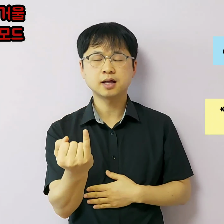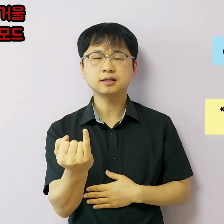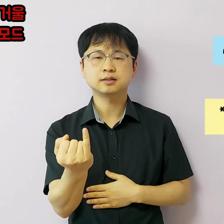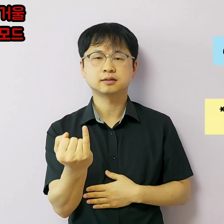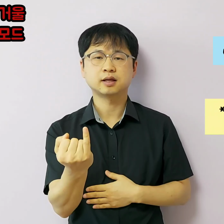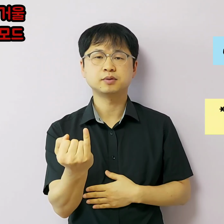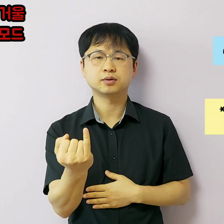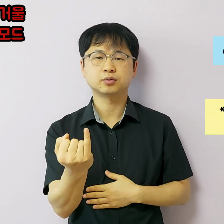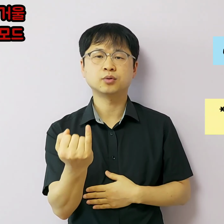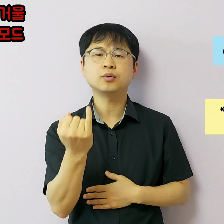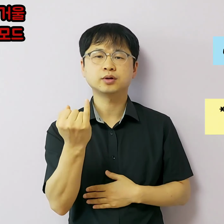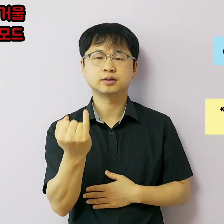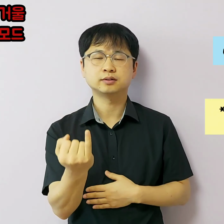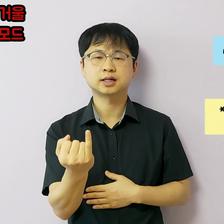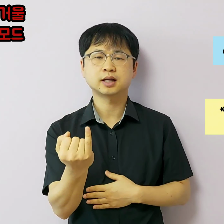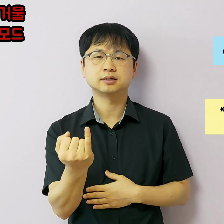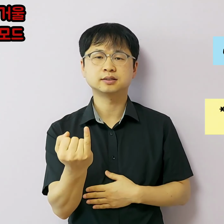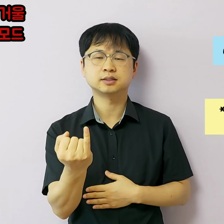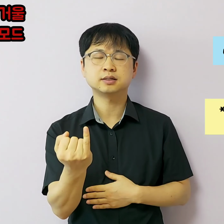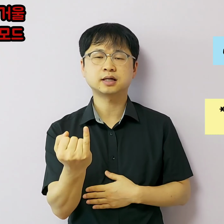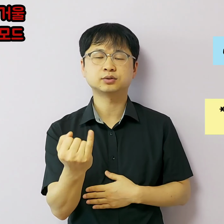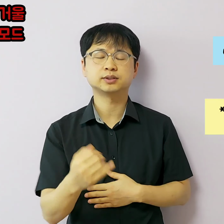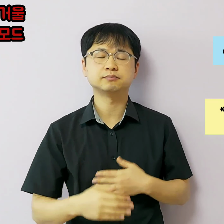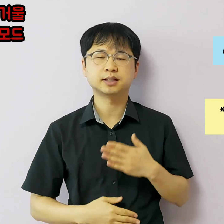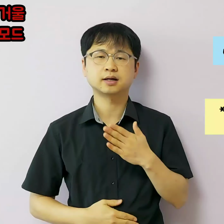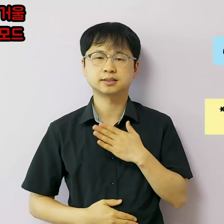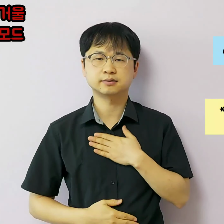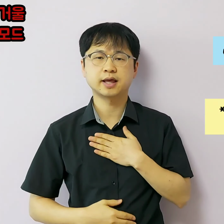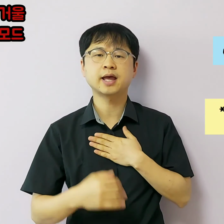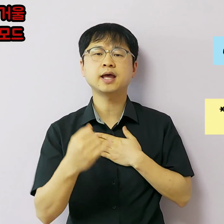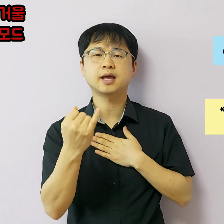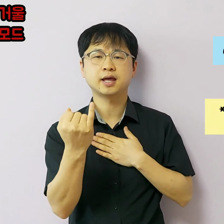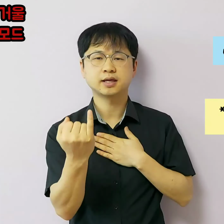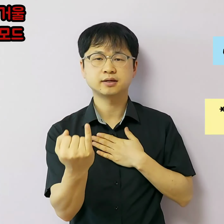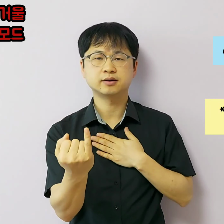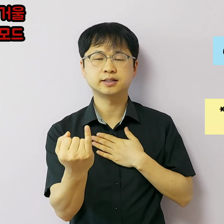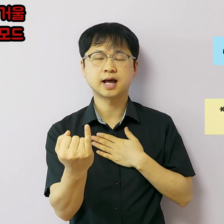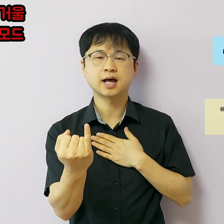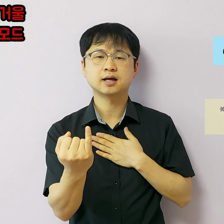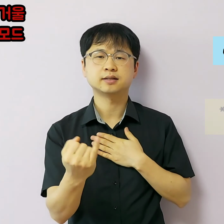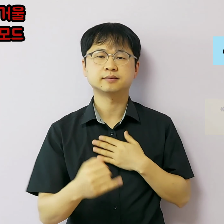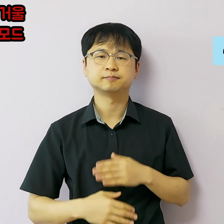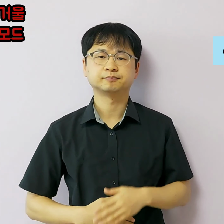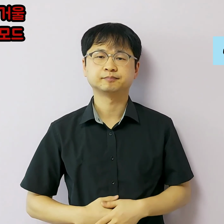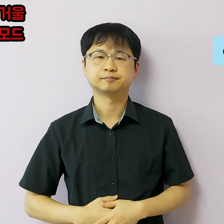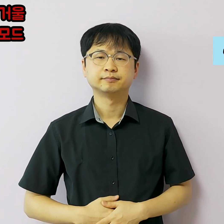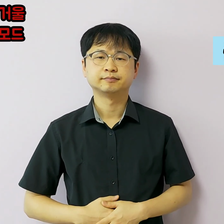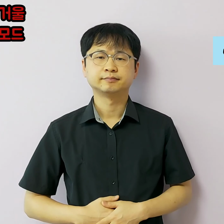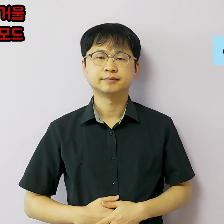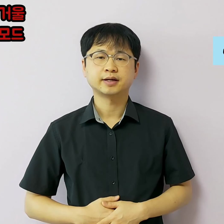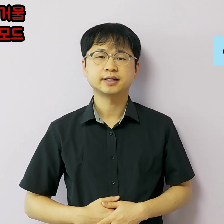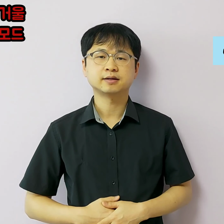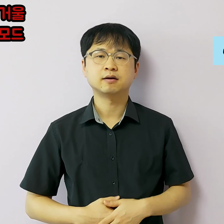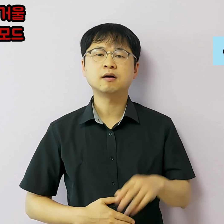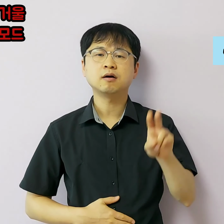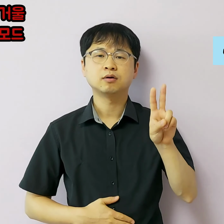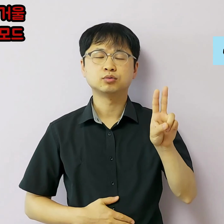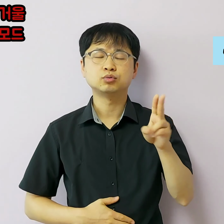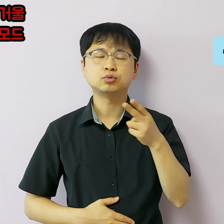하나만 내밀어도 여자라는 뜻을 가지고 있습니다. 그래서 내 여인아. 네, 그래서